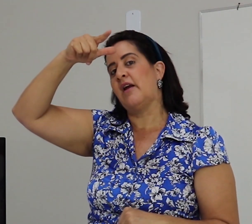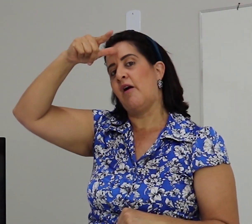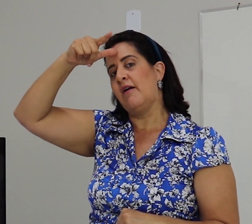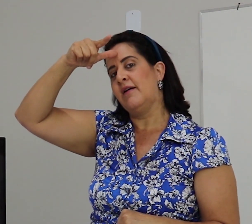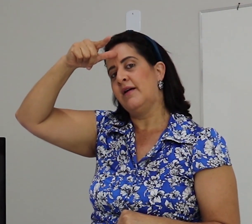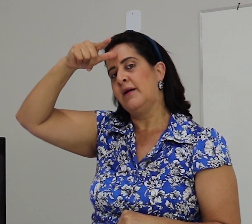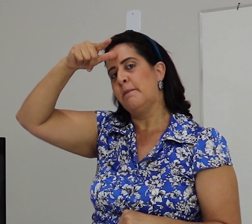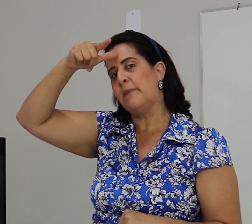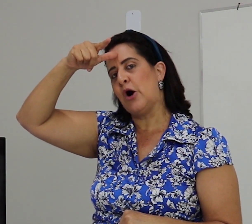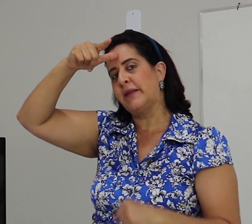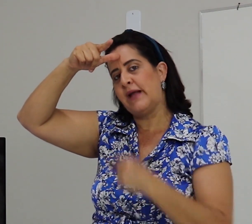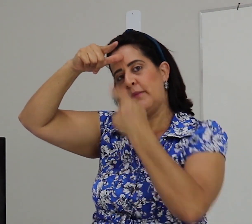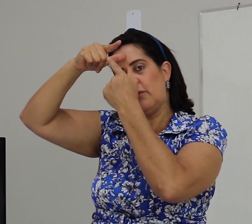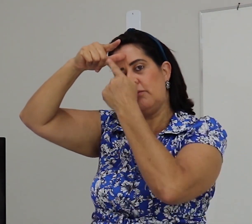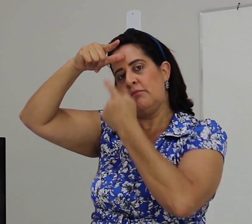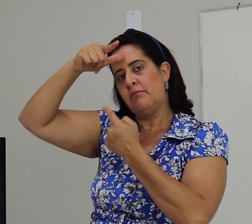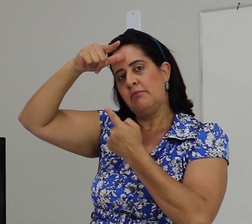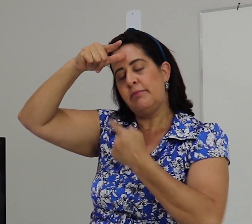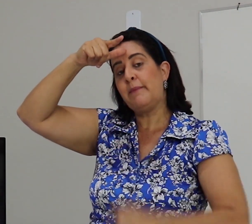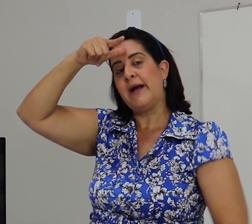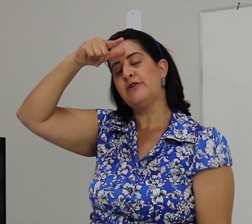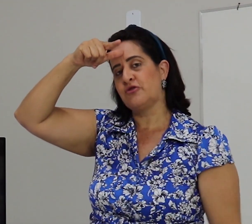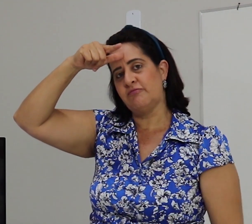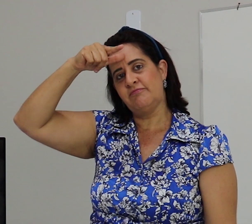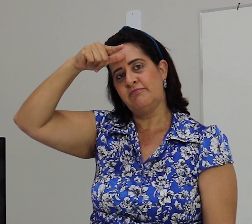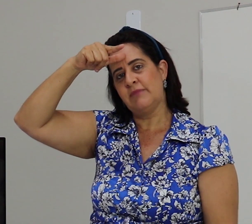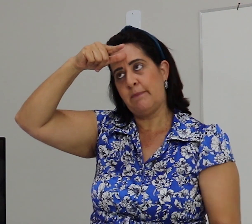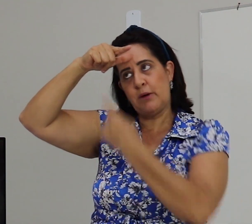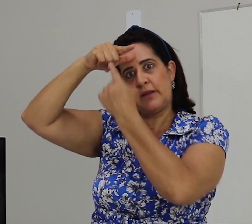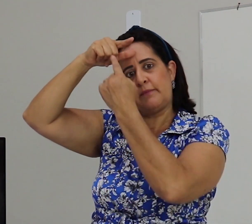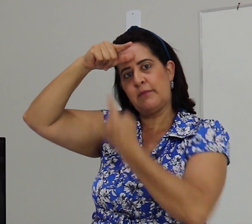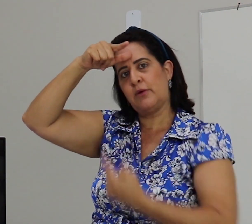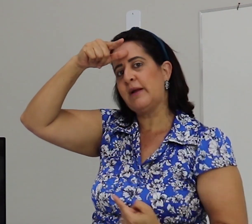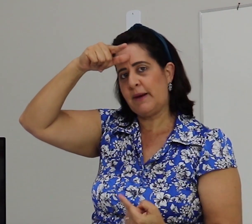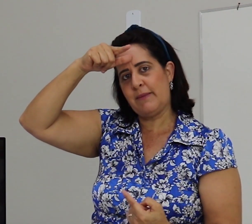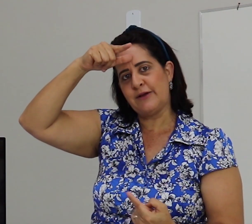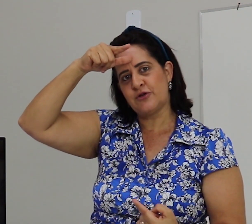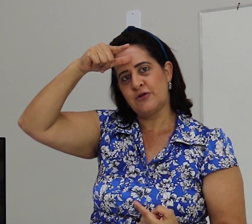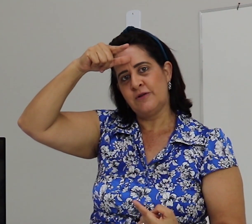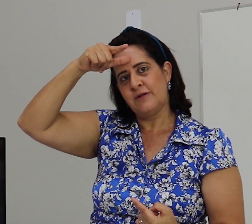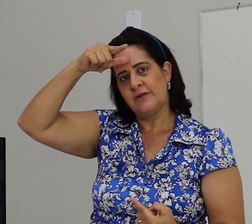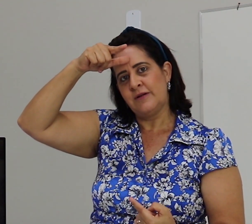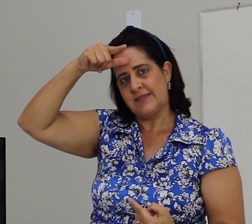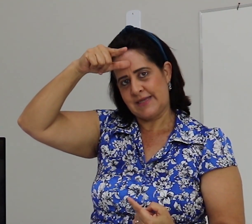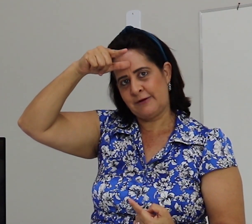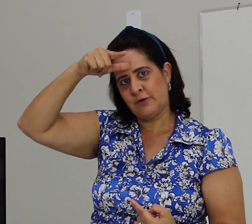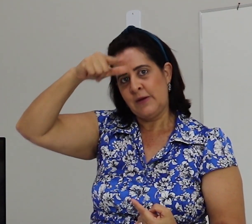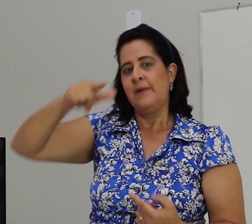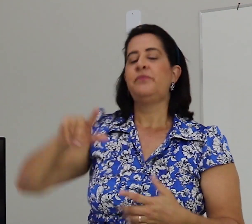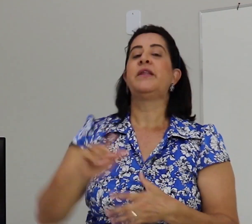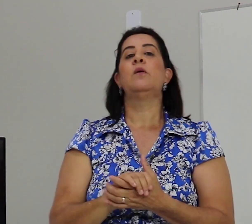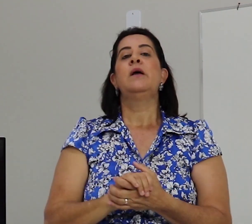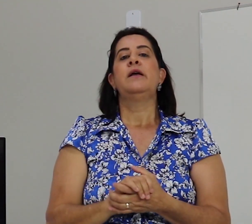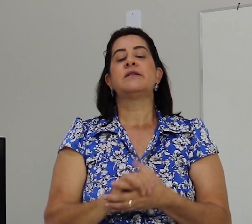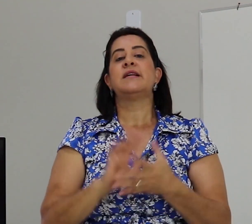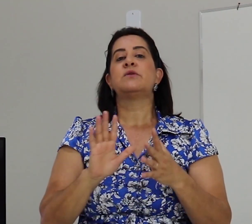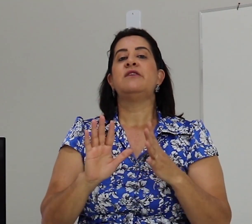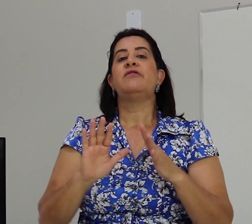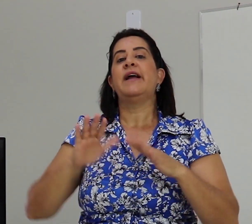ó, palma da mão para baixo. A palma da minha mão tá para baixo, certo? Então, nós temos que ver